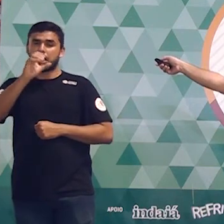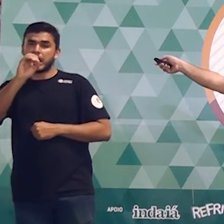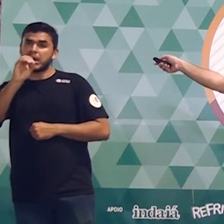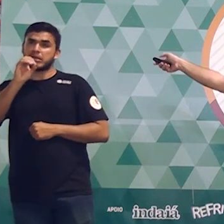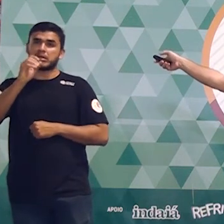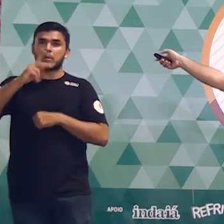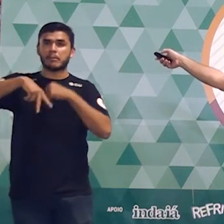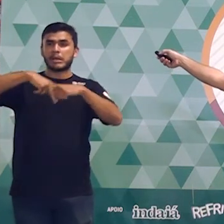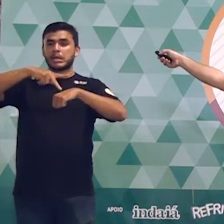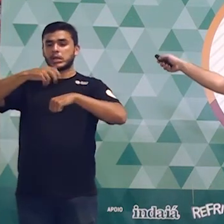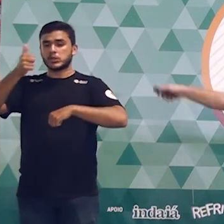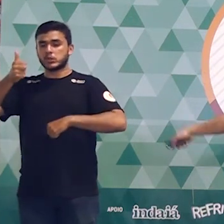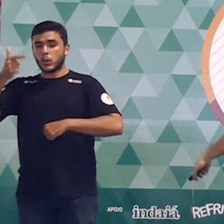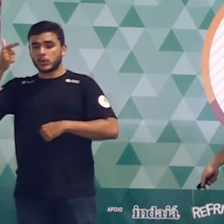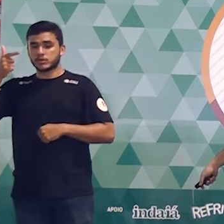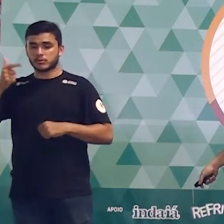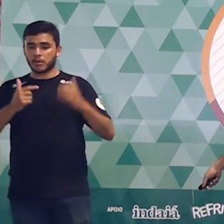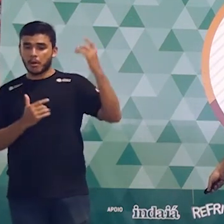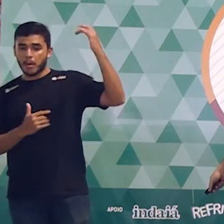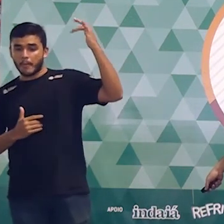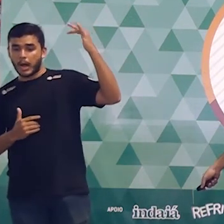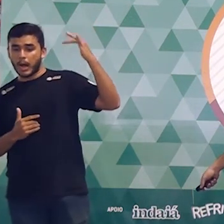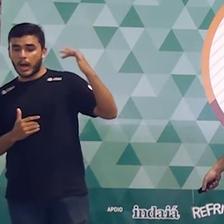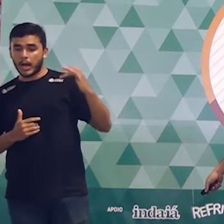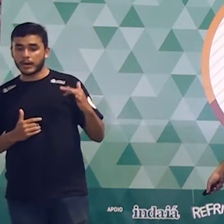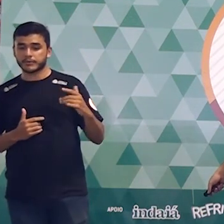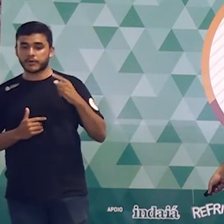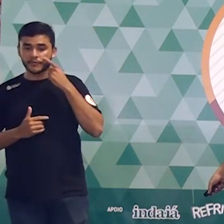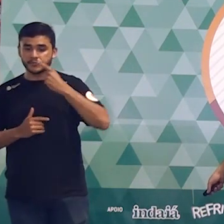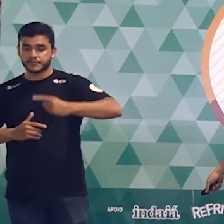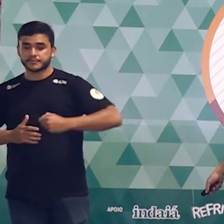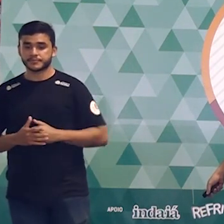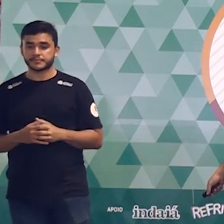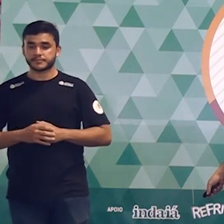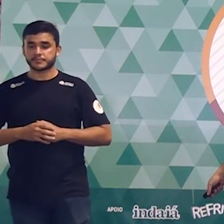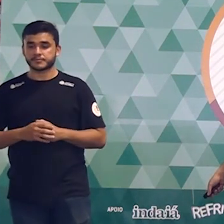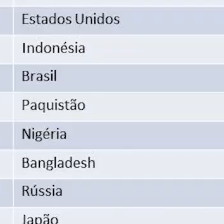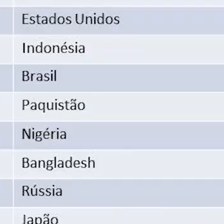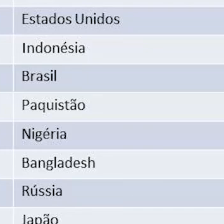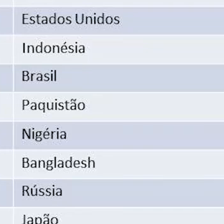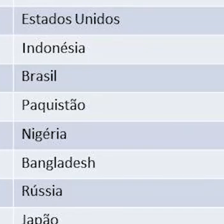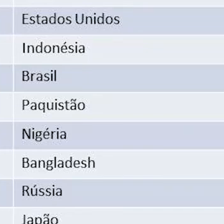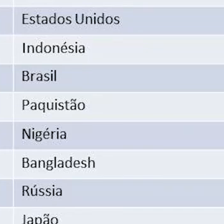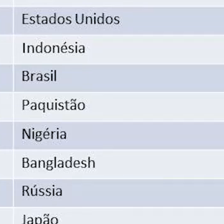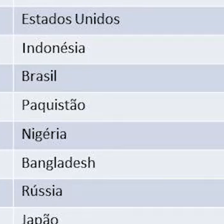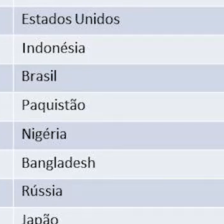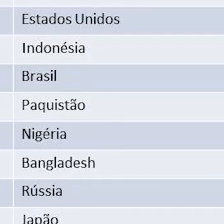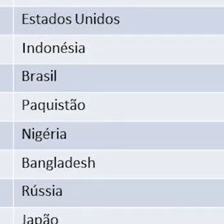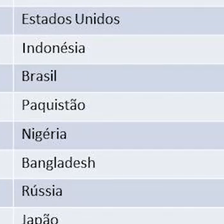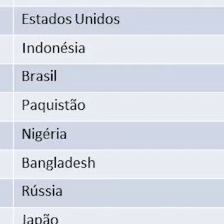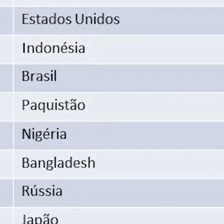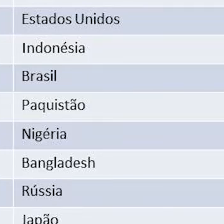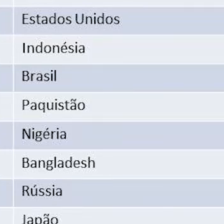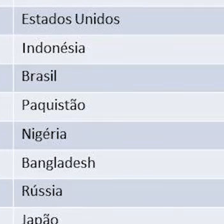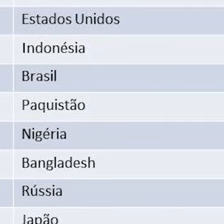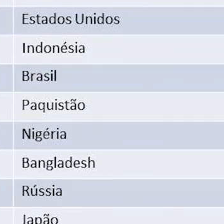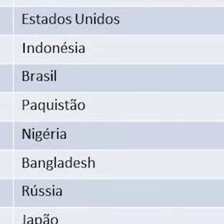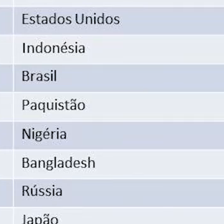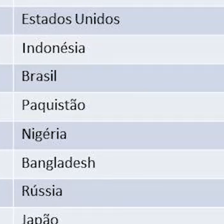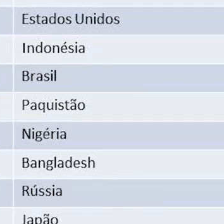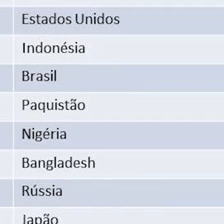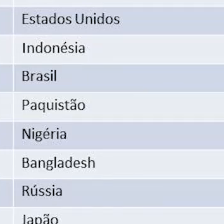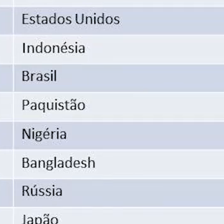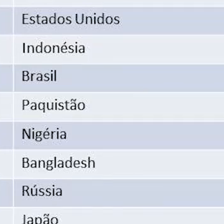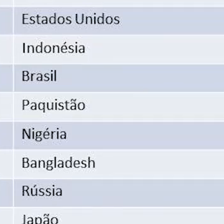uma tabelinha, deixa eu mostrar aqui. Né, ó. Se você olhar ali, vai até as Filipinas, 12 países, certo?